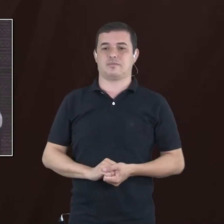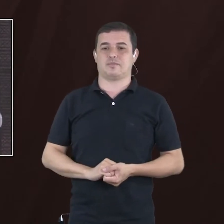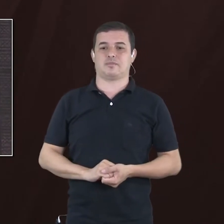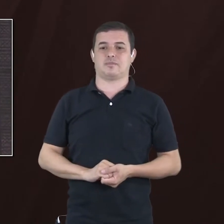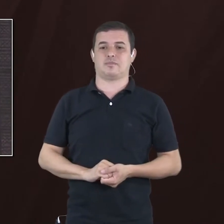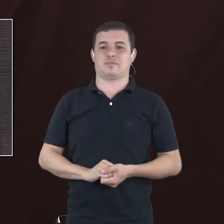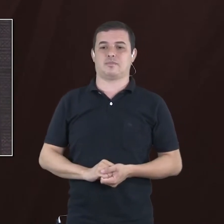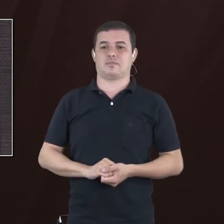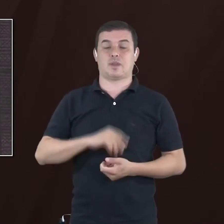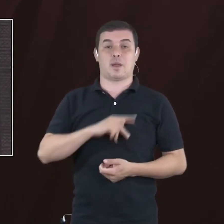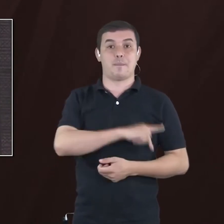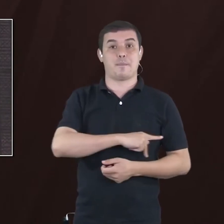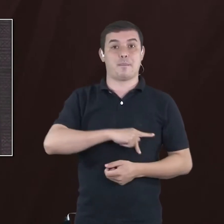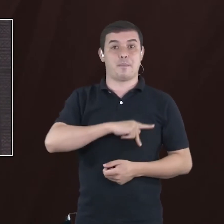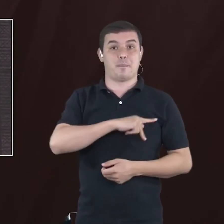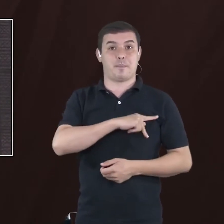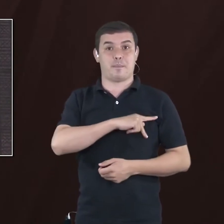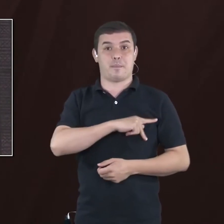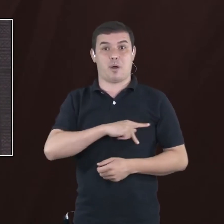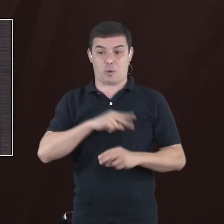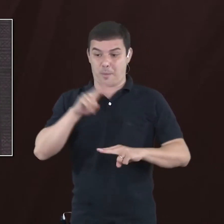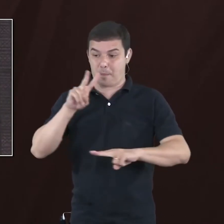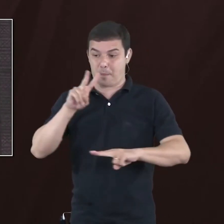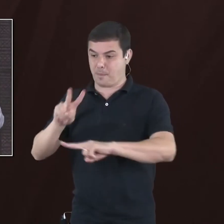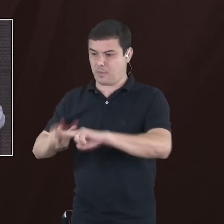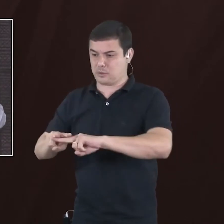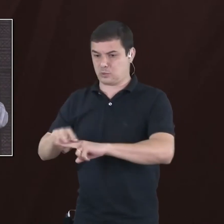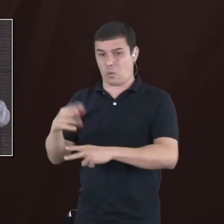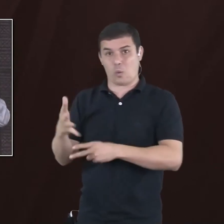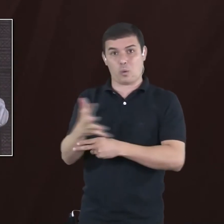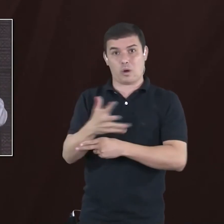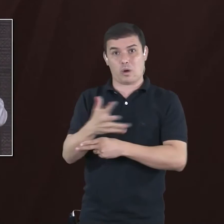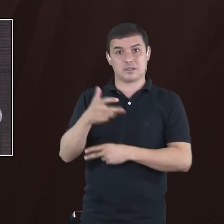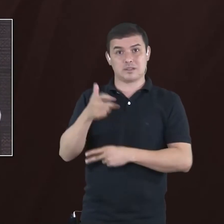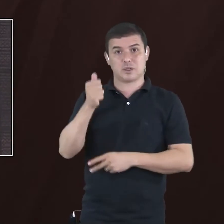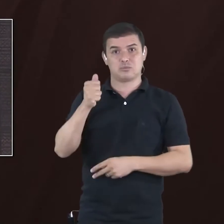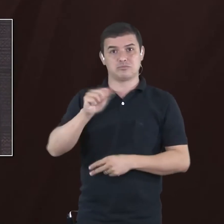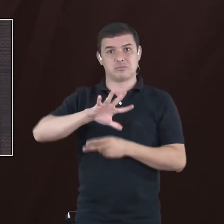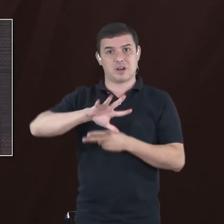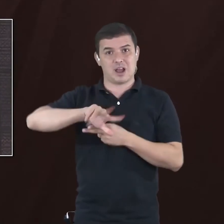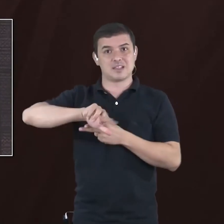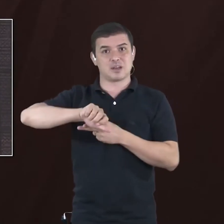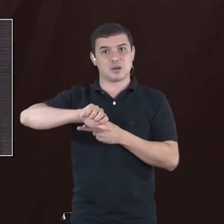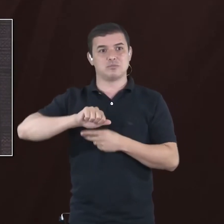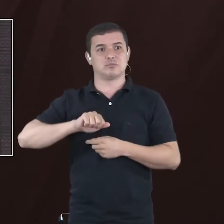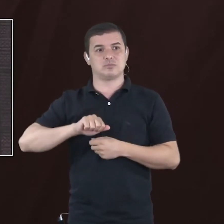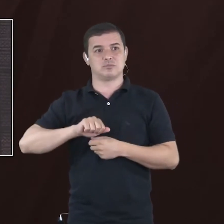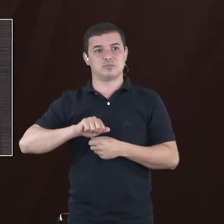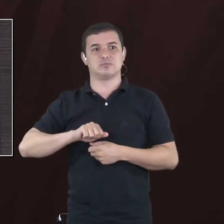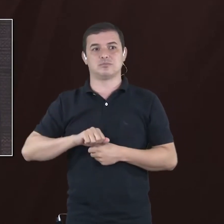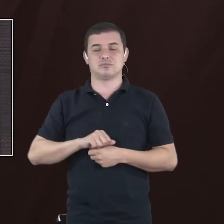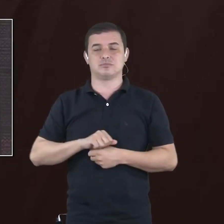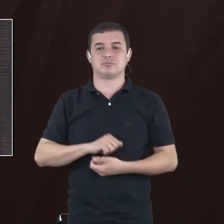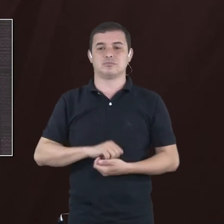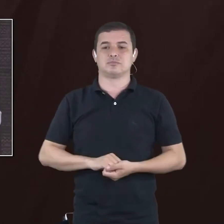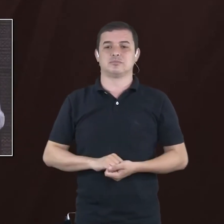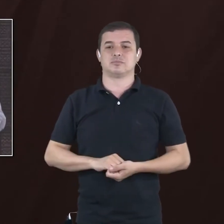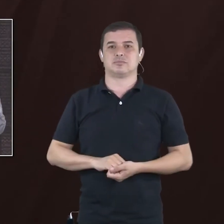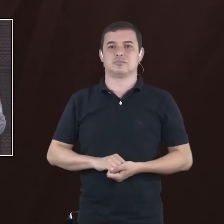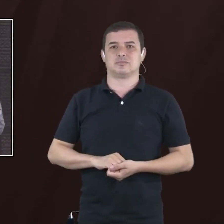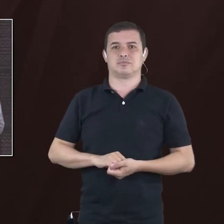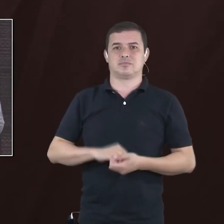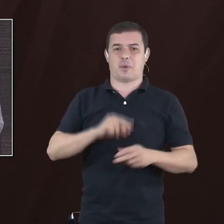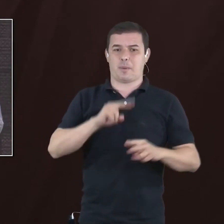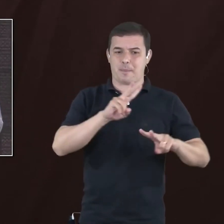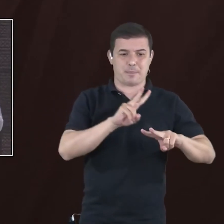um malfeitor. Ele foi preso como um criminoso comum, sem ter cometido crime